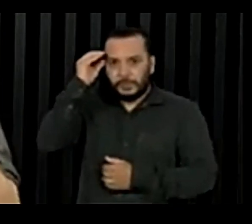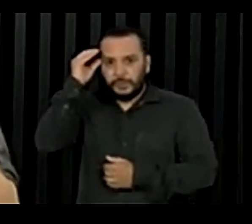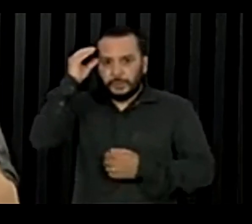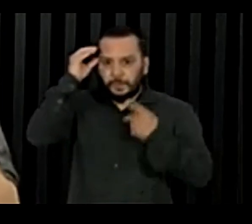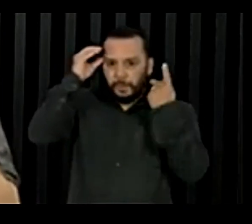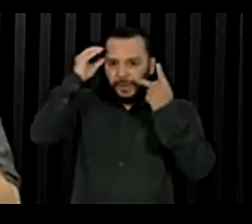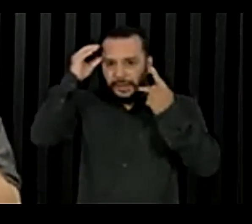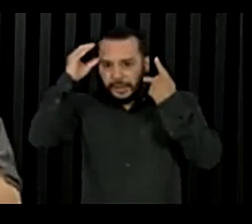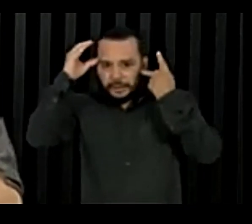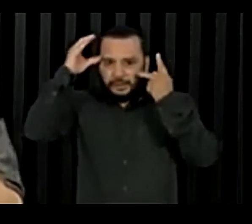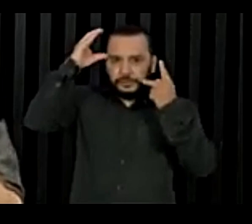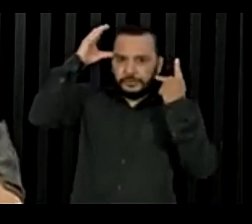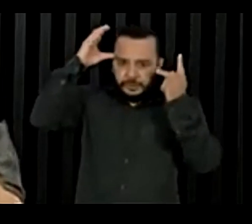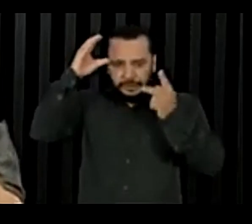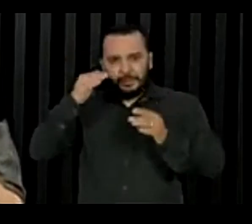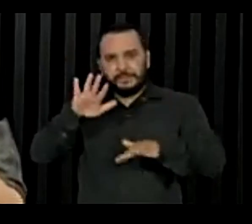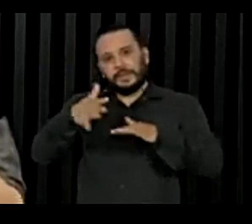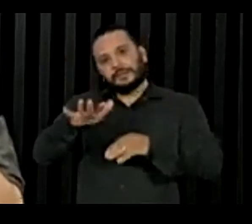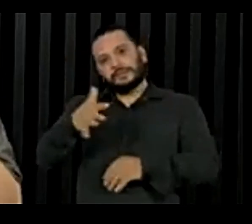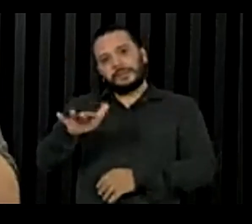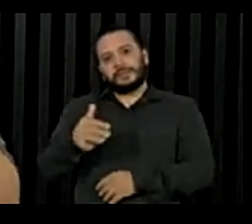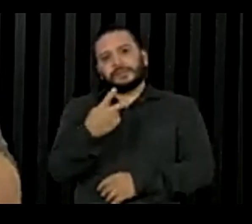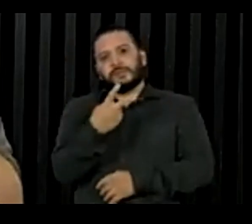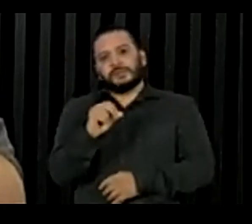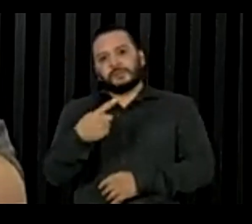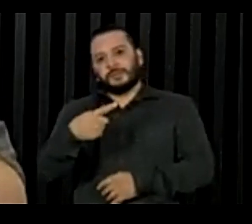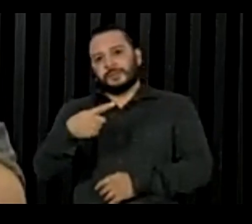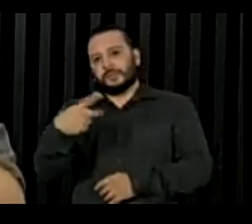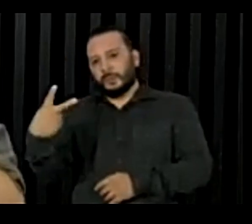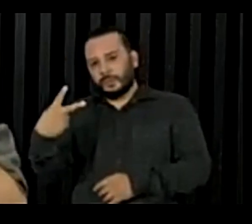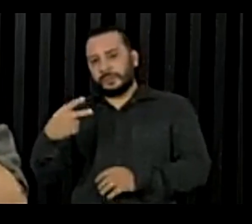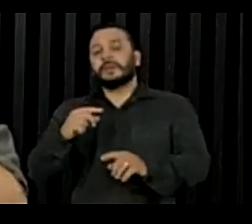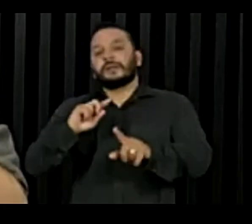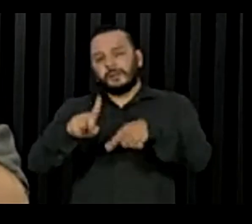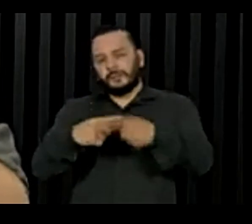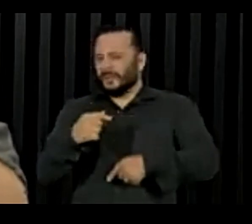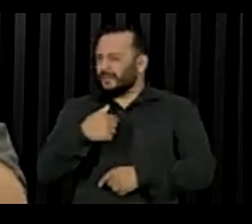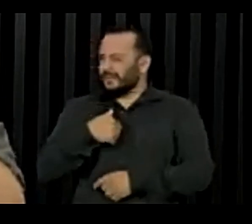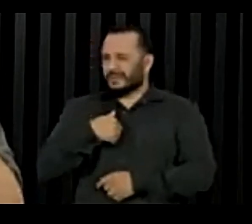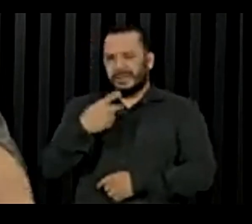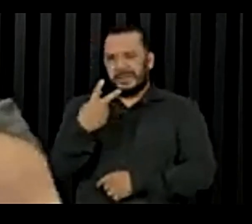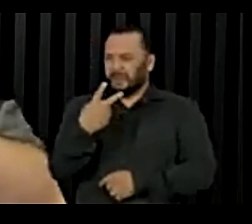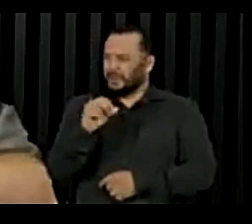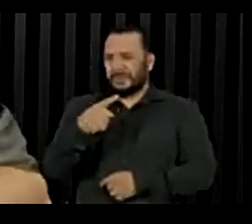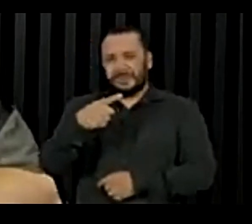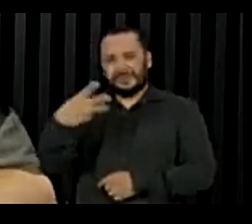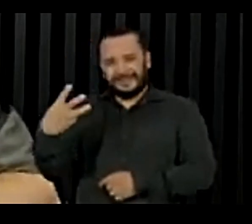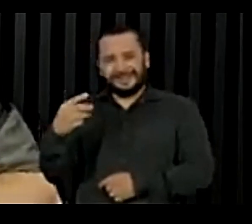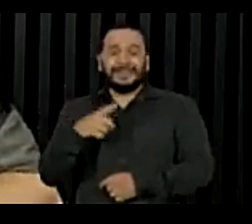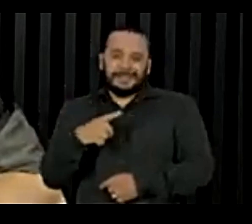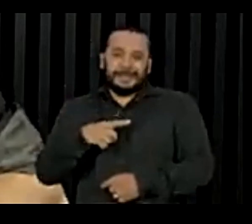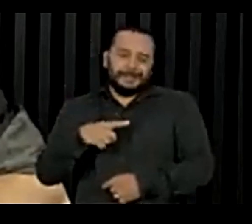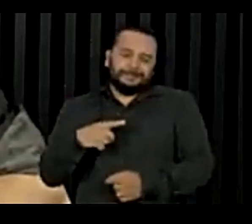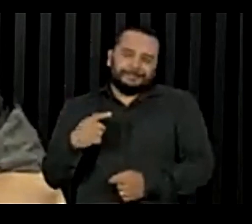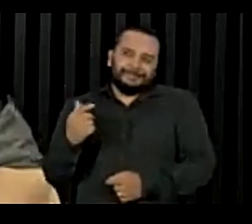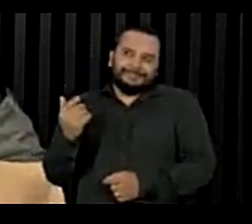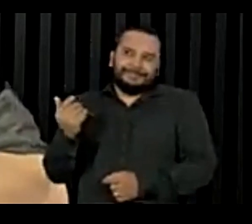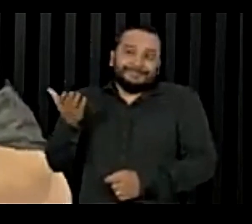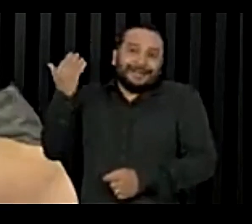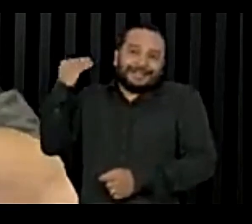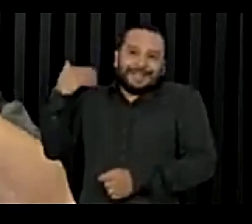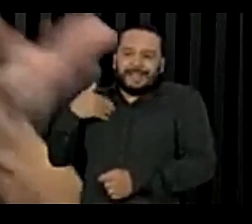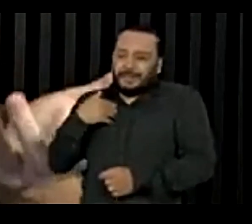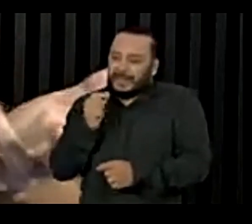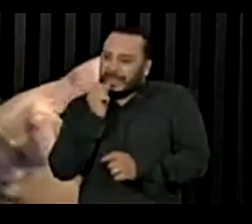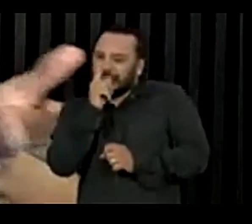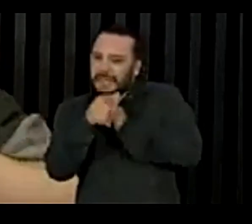de 2012. Em 2013 eu já faço, Não Faz Sentido o que eu fazia na época, aquele programa que era um pouco mais voltado para